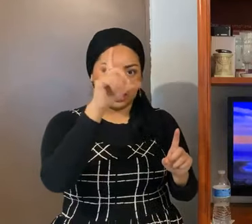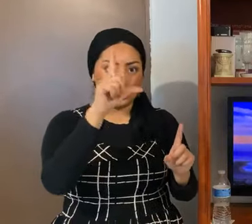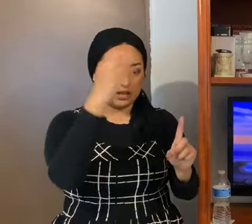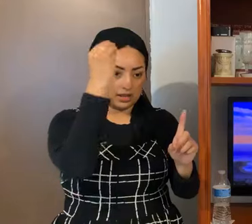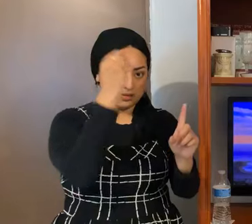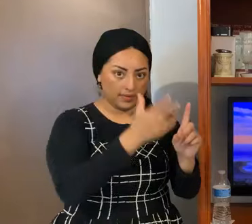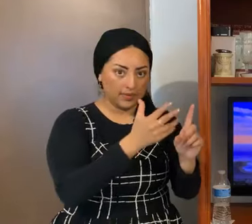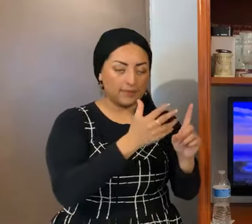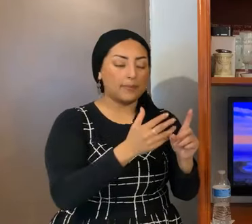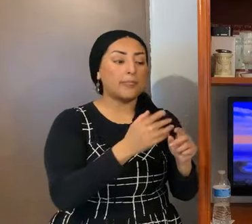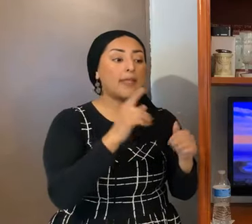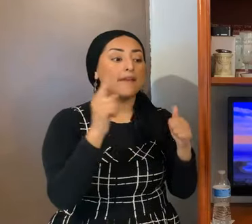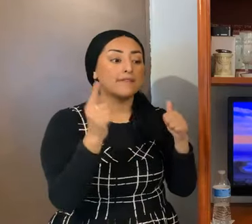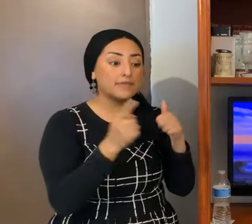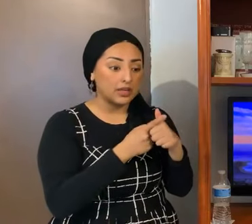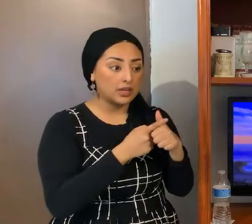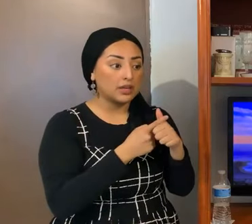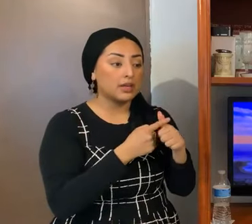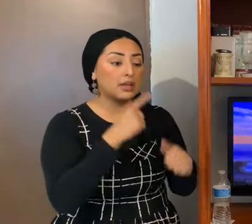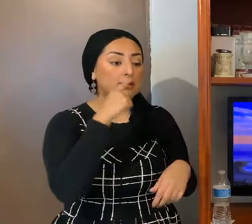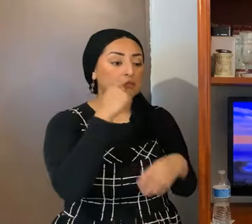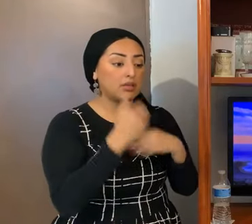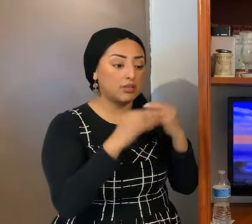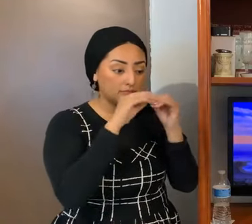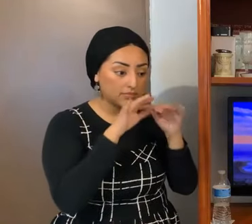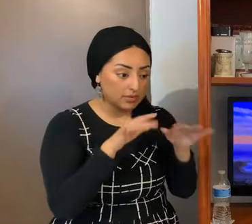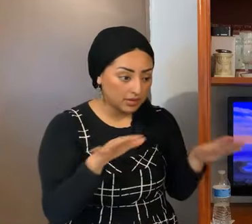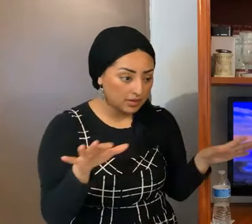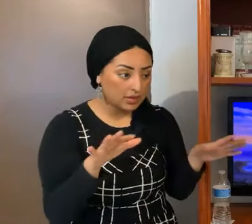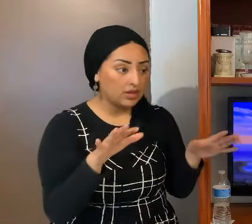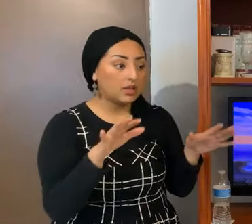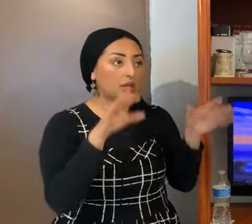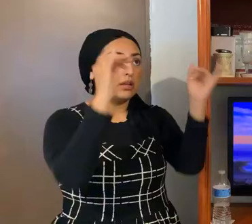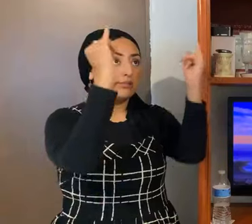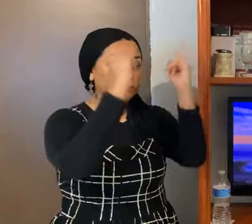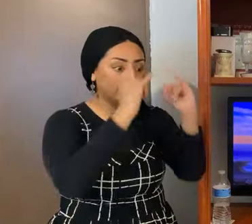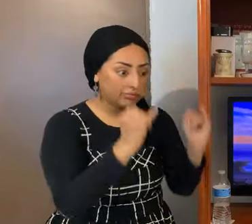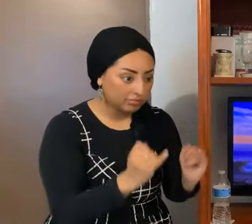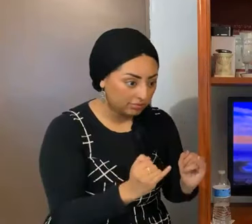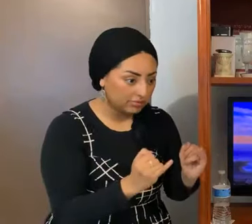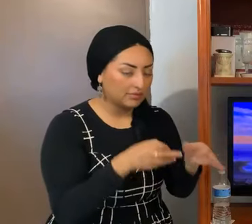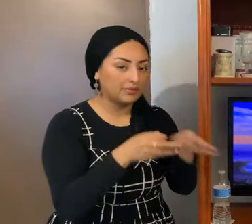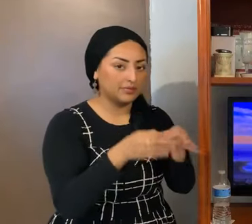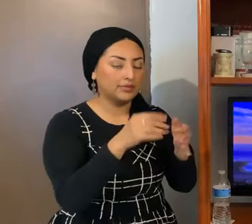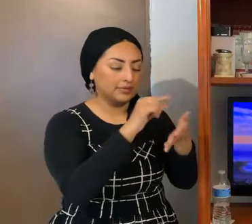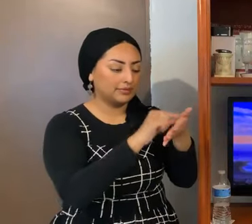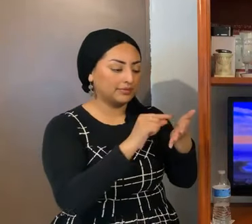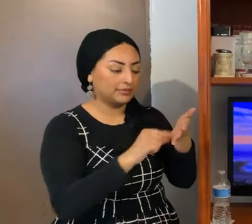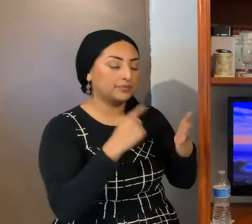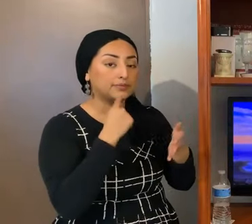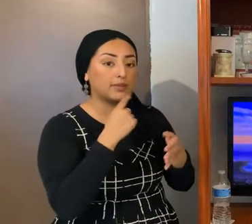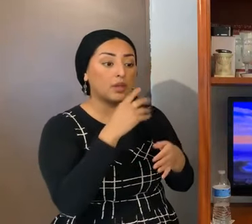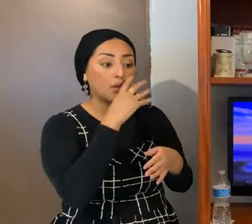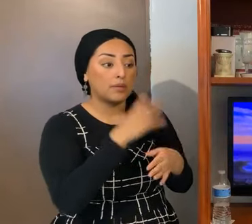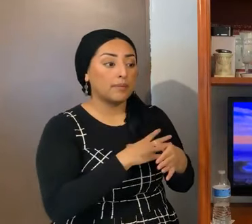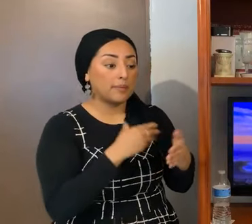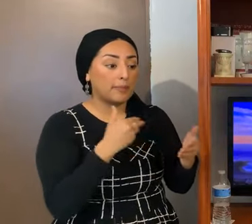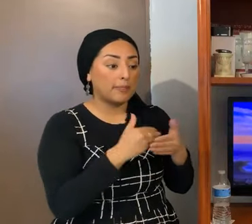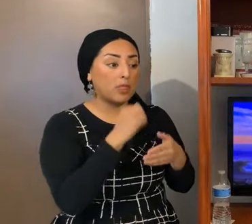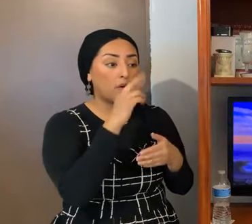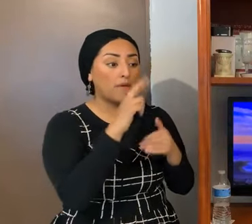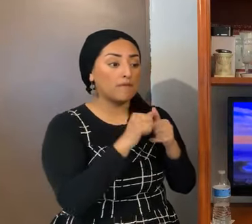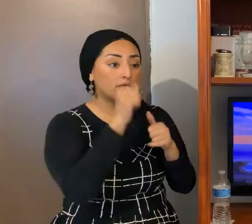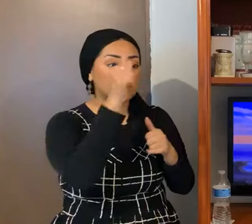el resto de los pecados. Ahora, dice en el verso 5, las que están cerca de ti y las que están lejos de